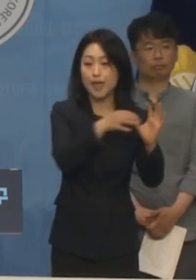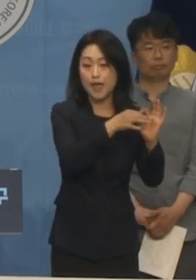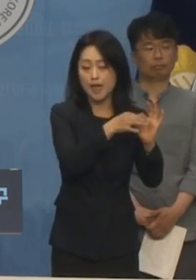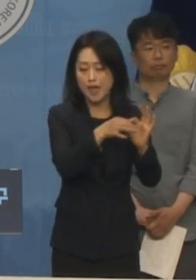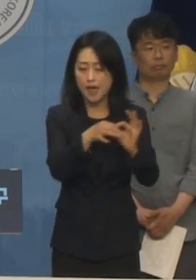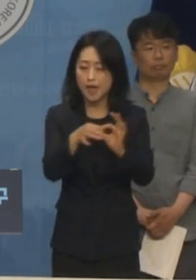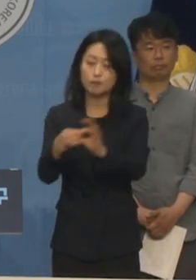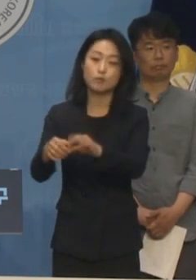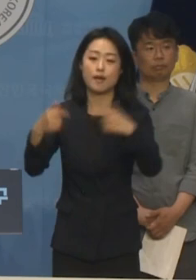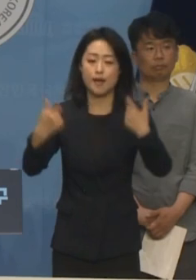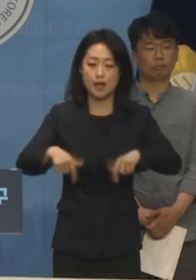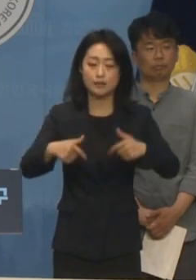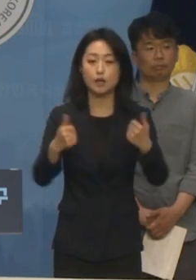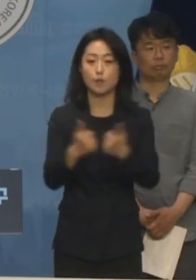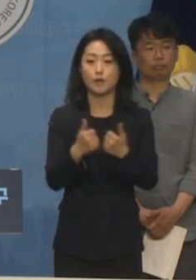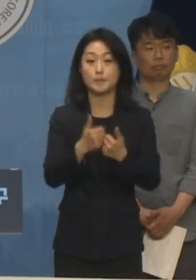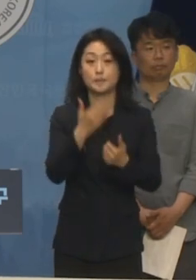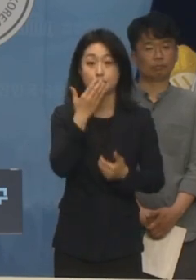상설 운영되도록 합니다.